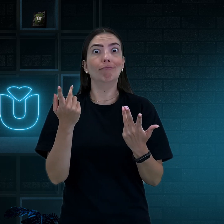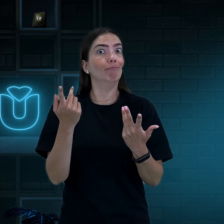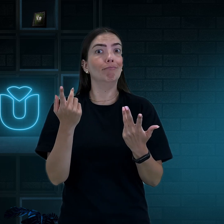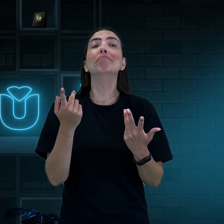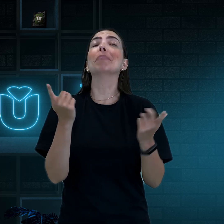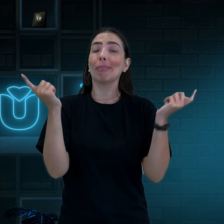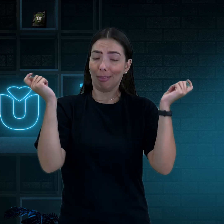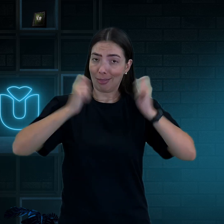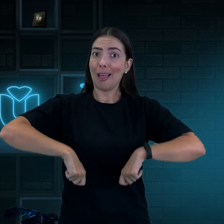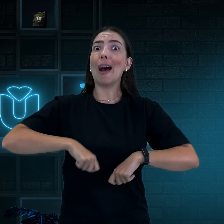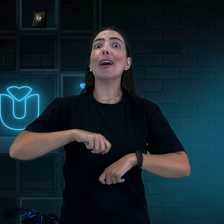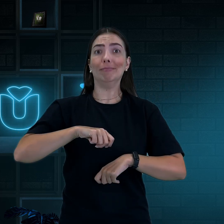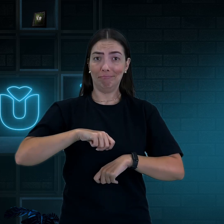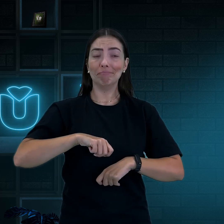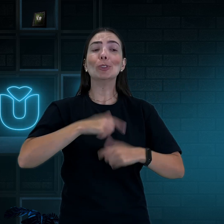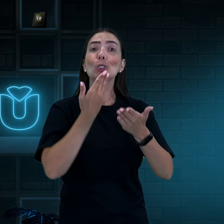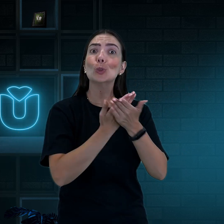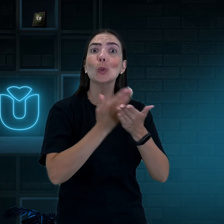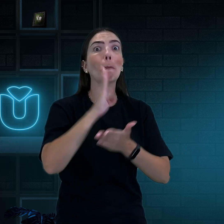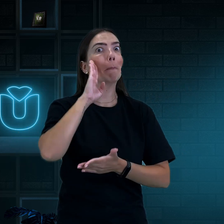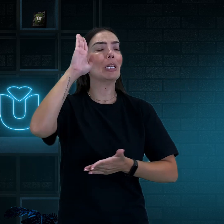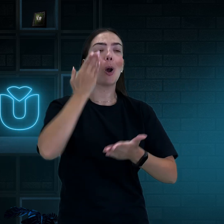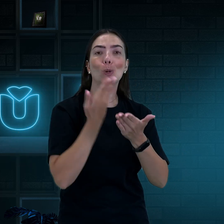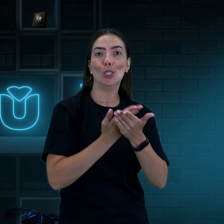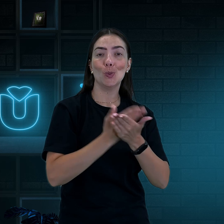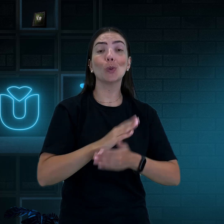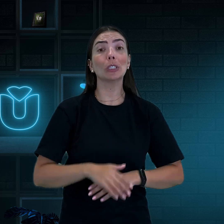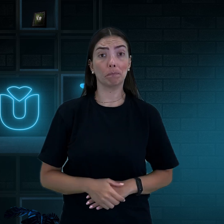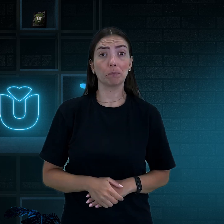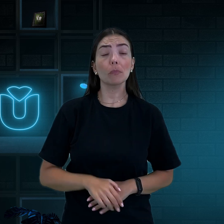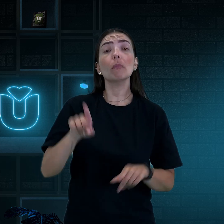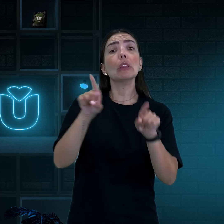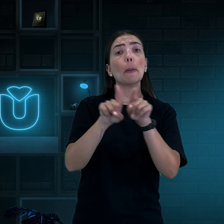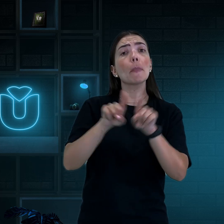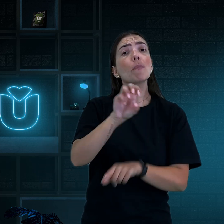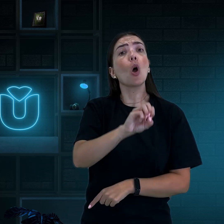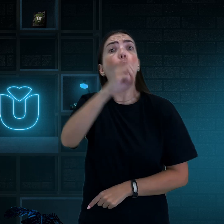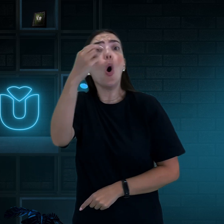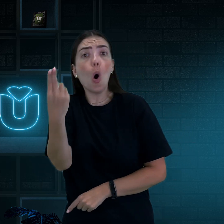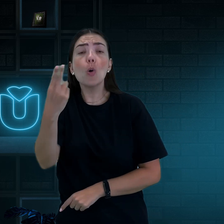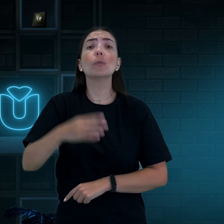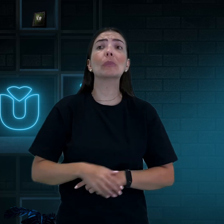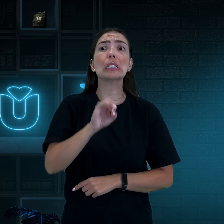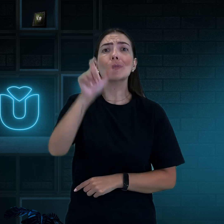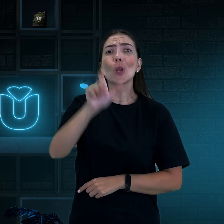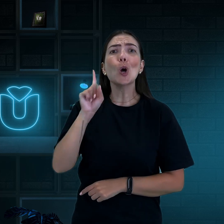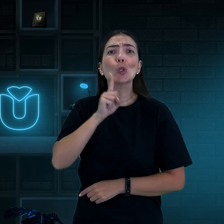surdo ler. Não, mas a gente tem capacidade sim para estudar e entender. Ou, por exemplo,